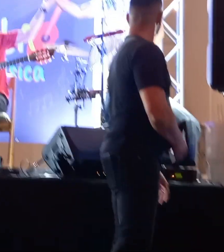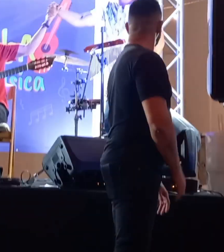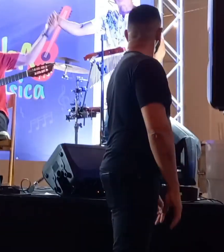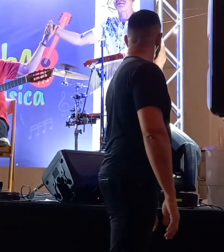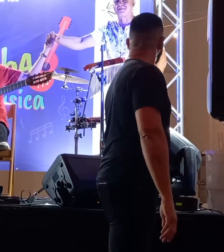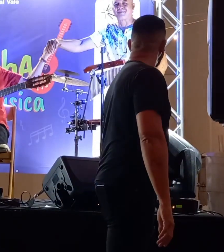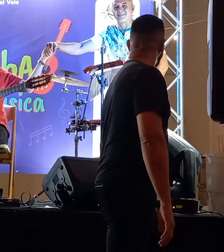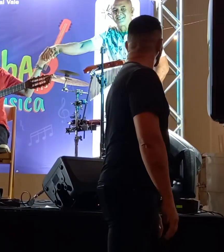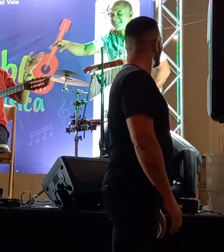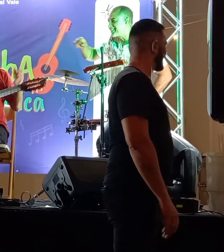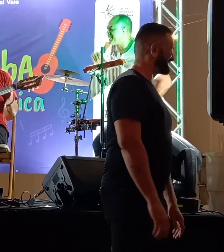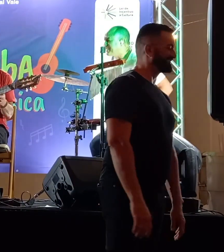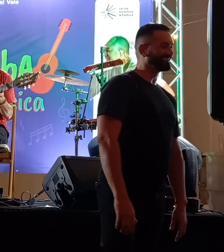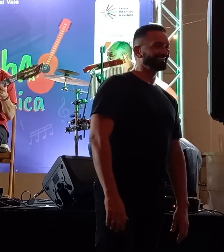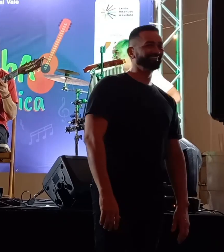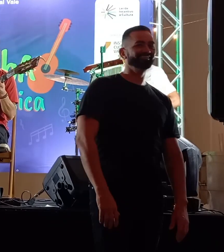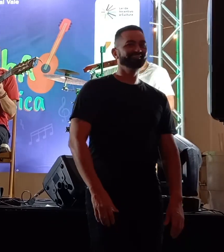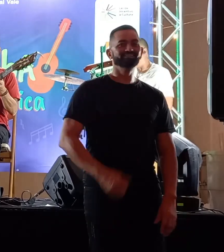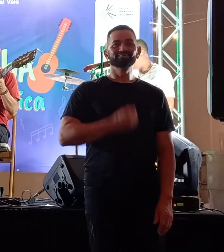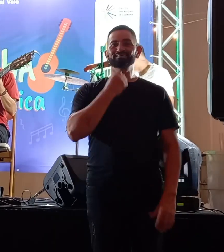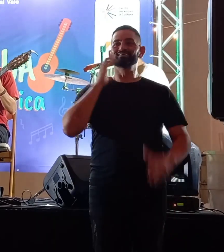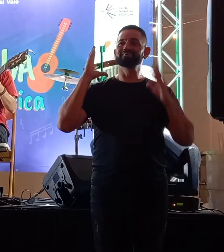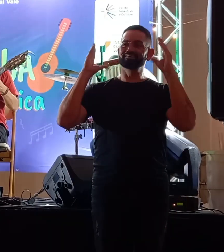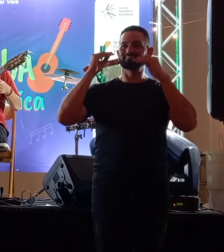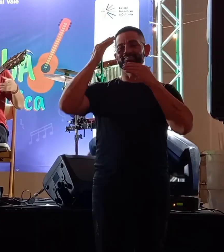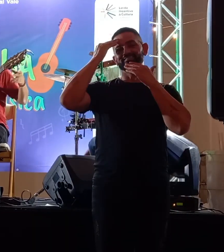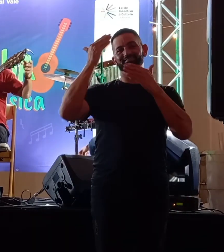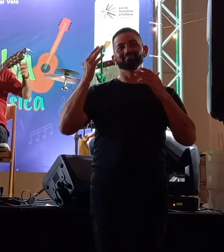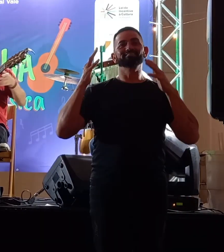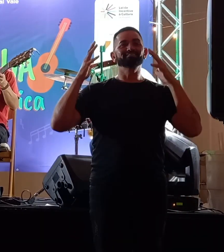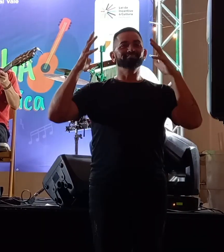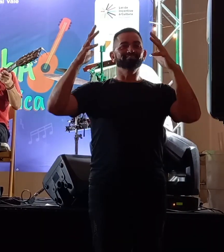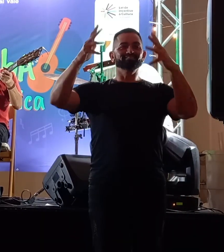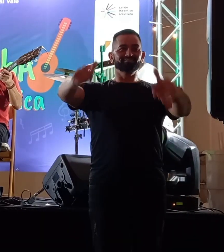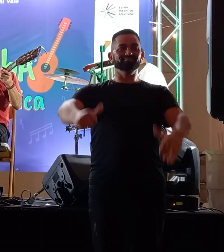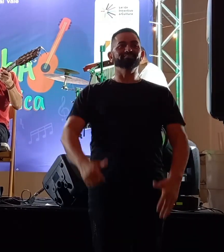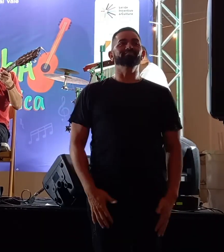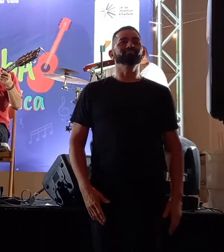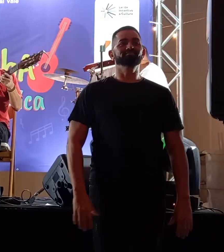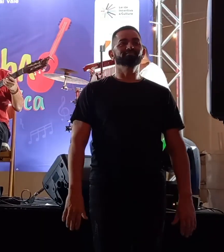Boa noite, obrigado a todos.